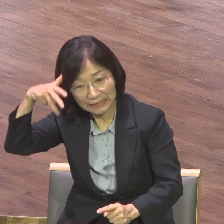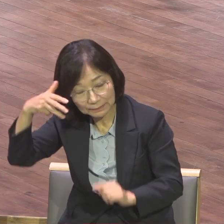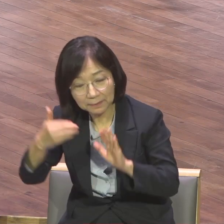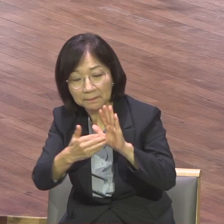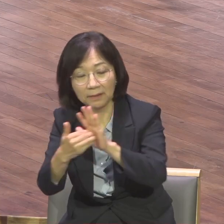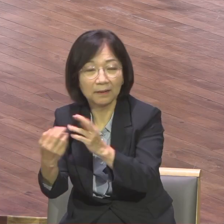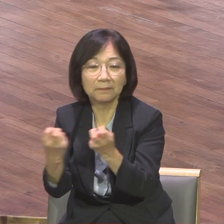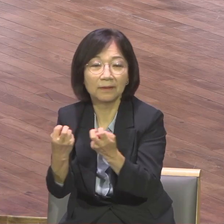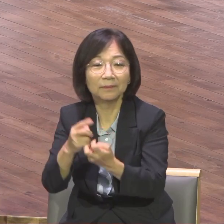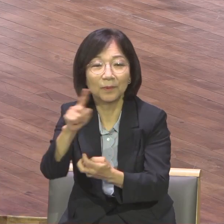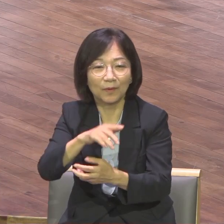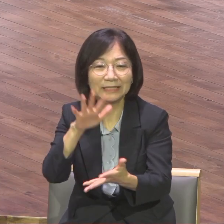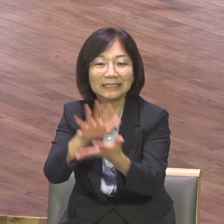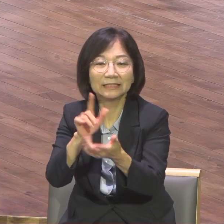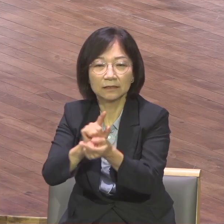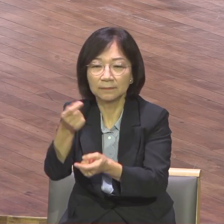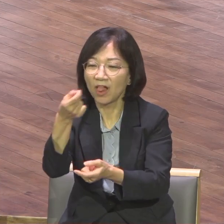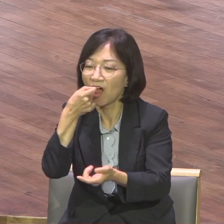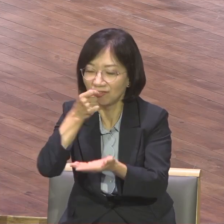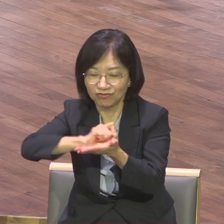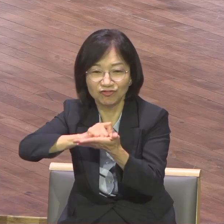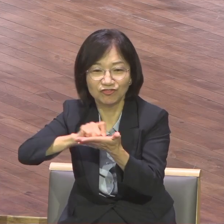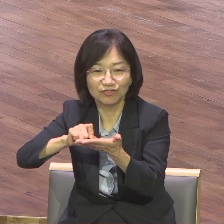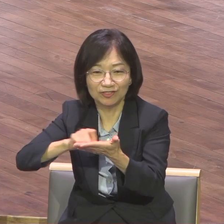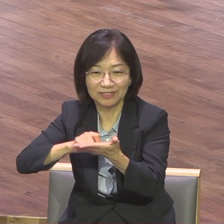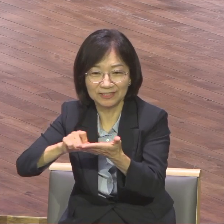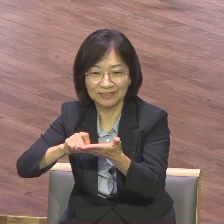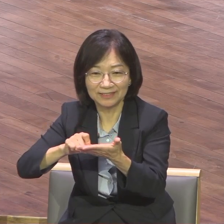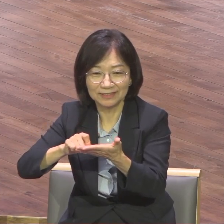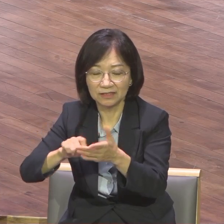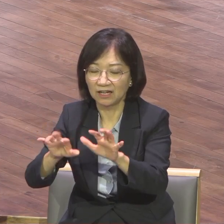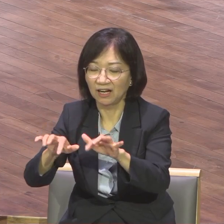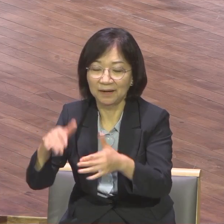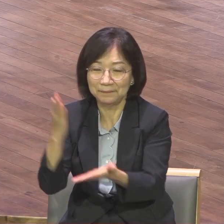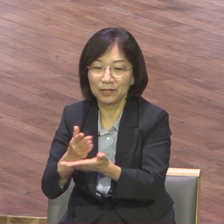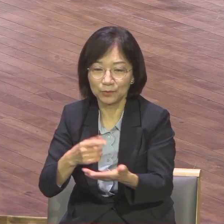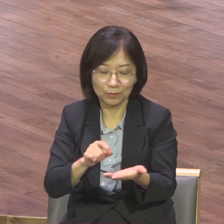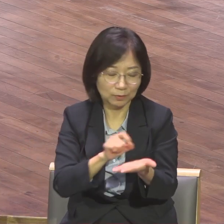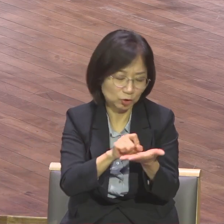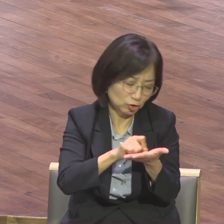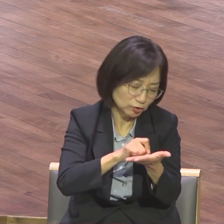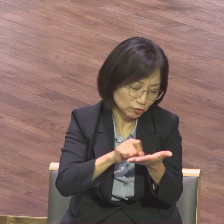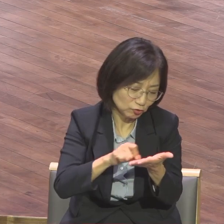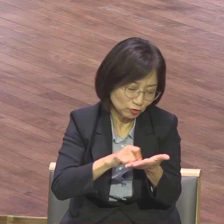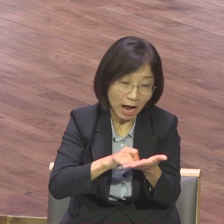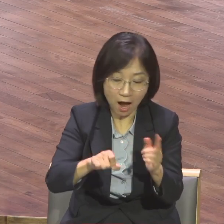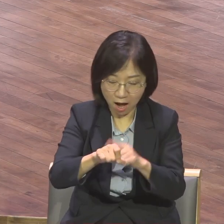쫙 써가지고 무엇보다 좋은 것은요 여러분 신령이 먼저 복음의